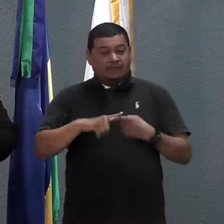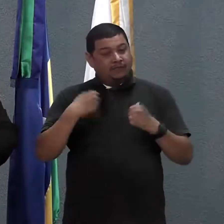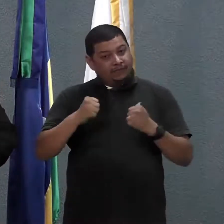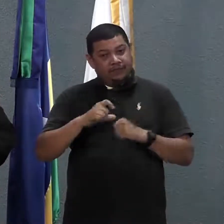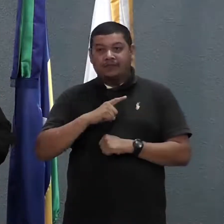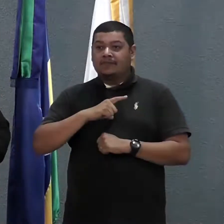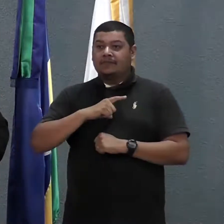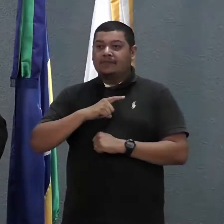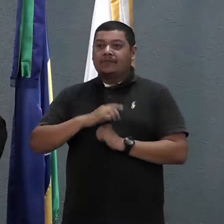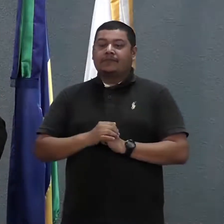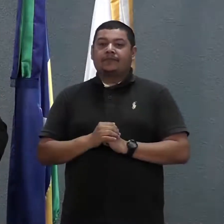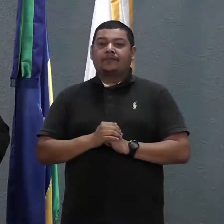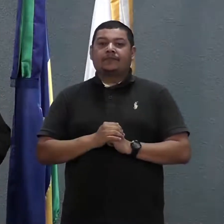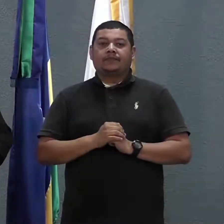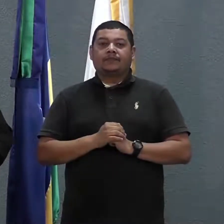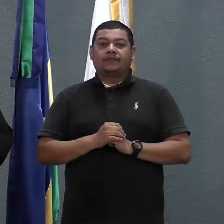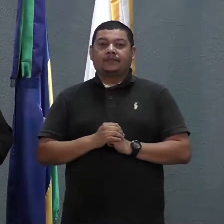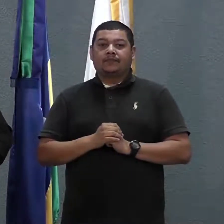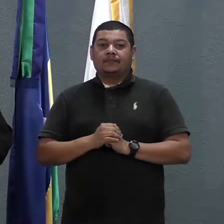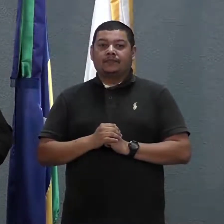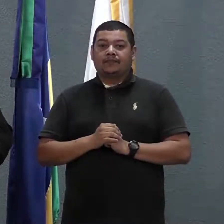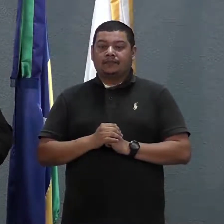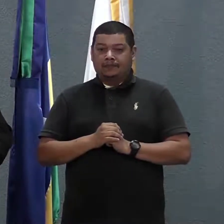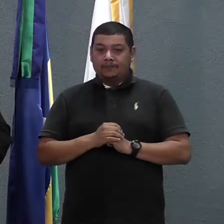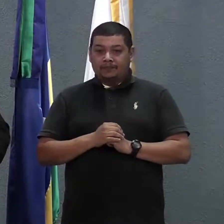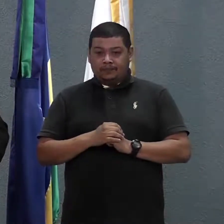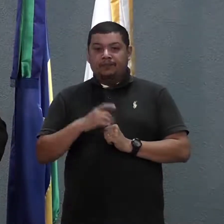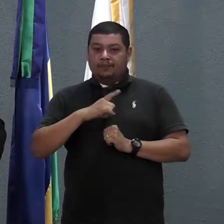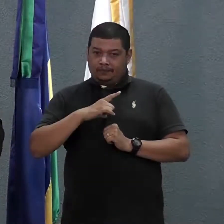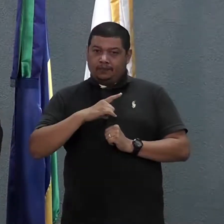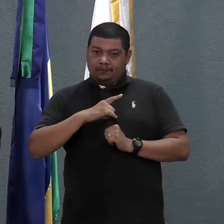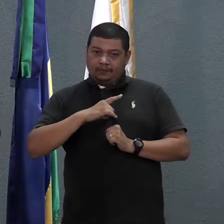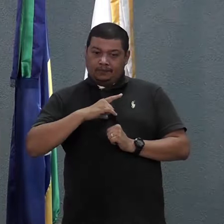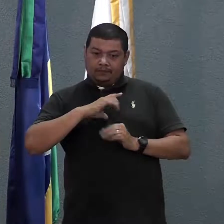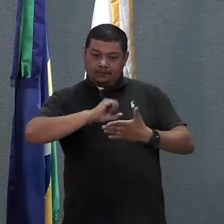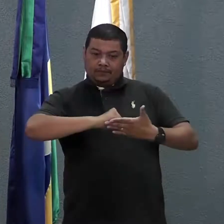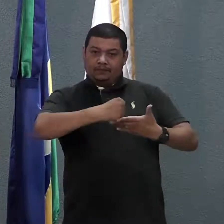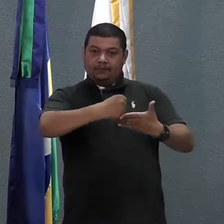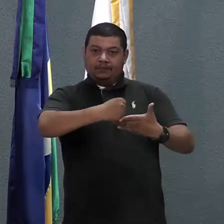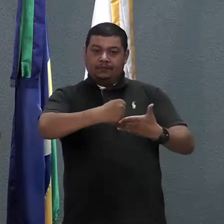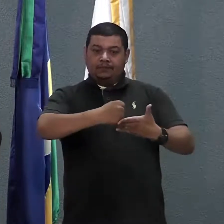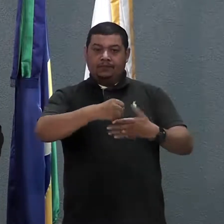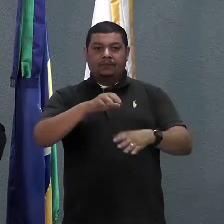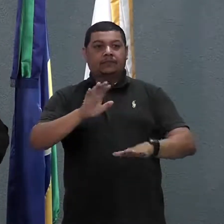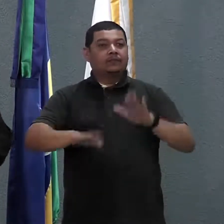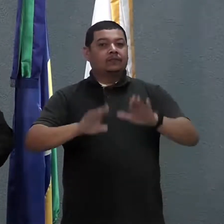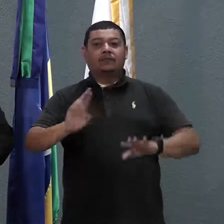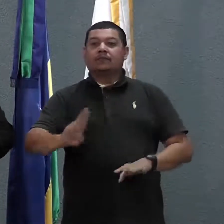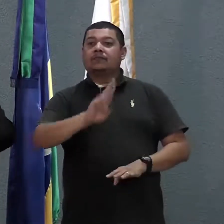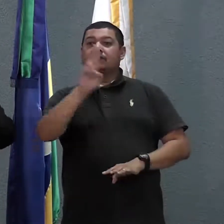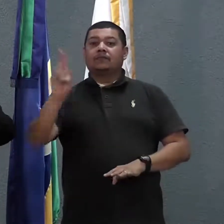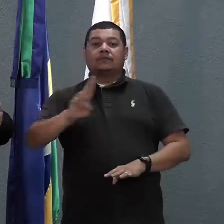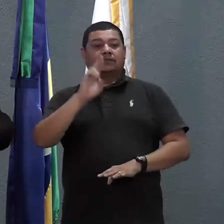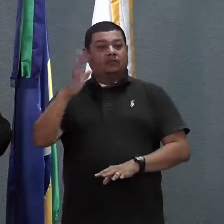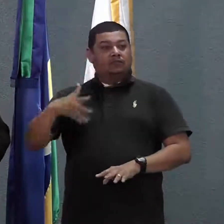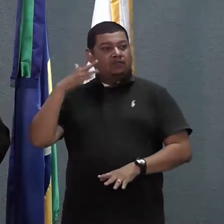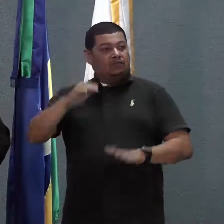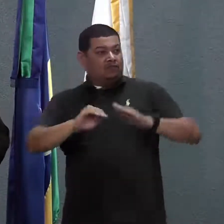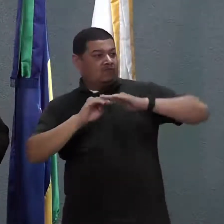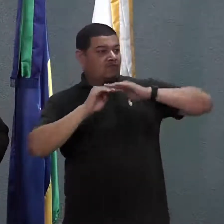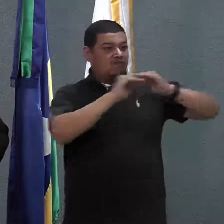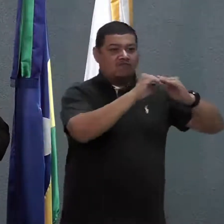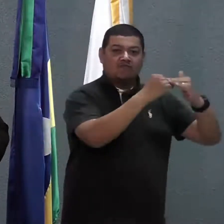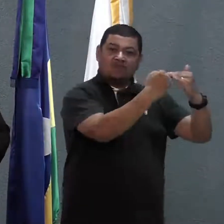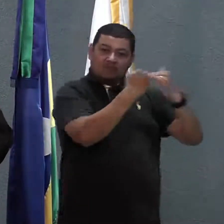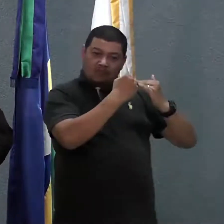sentido, com soluções práticas. Muitas vezes nós usamos essa tribuna para nos atacarmos ou